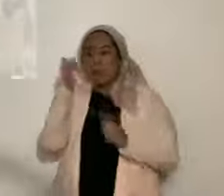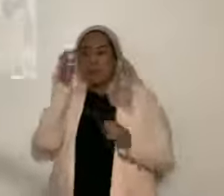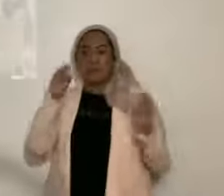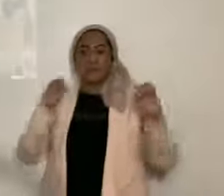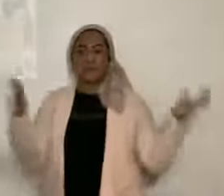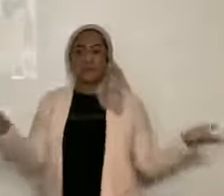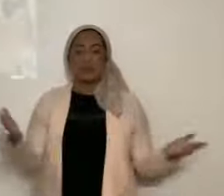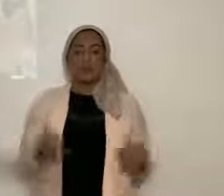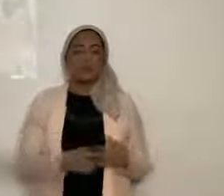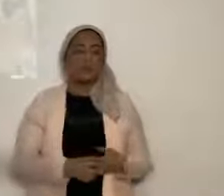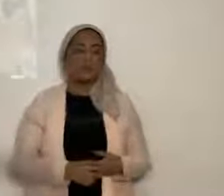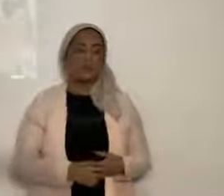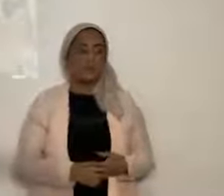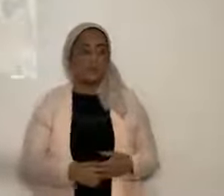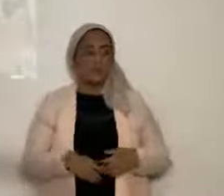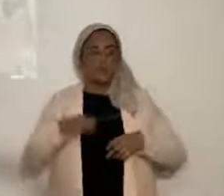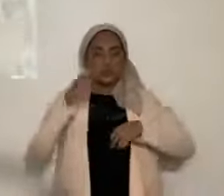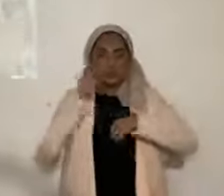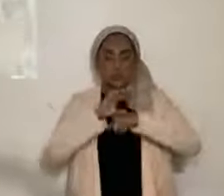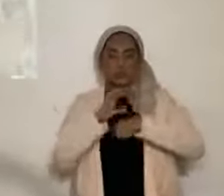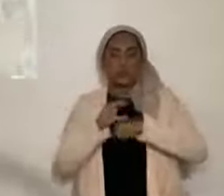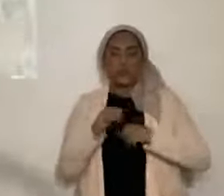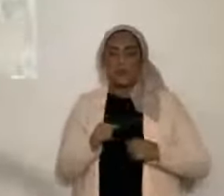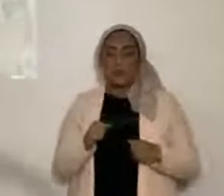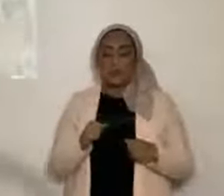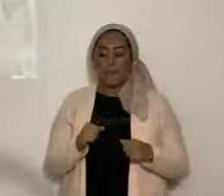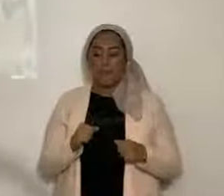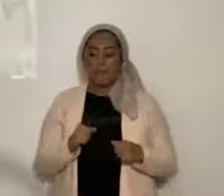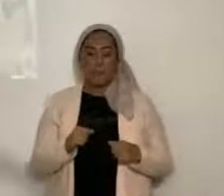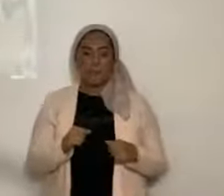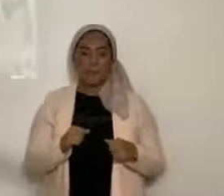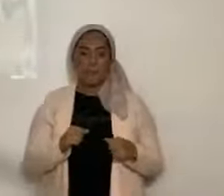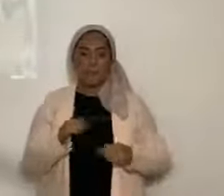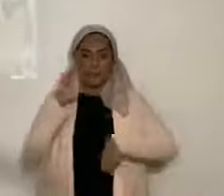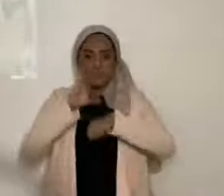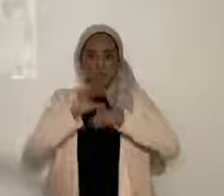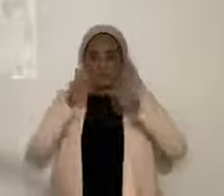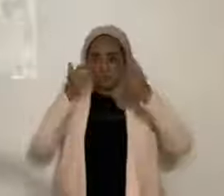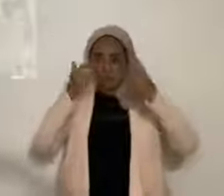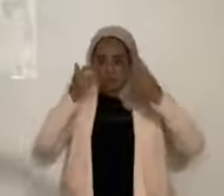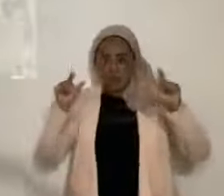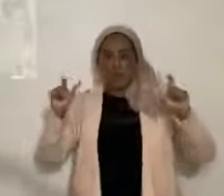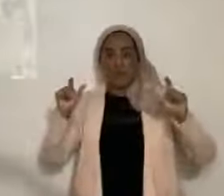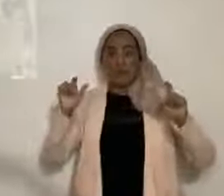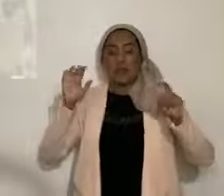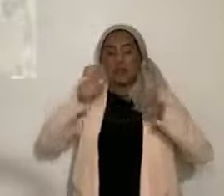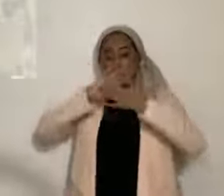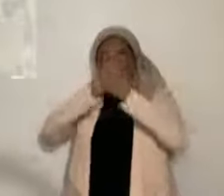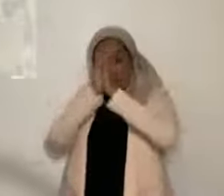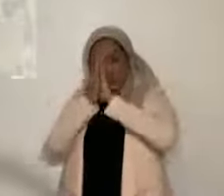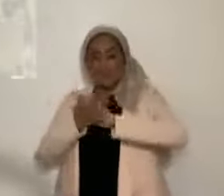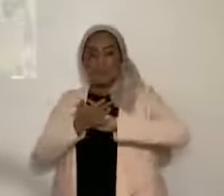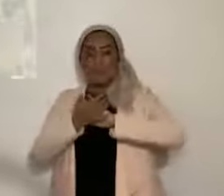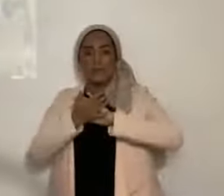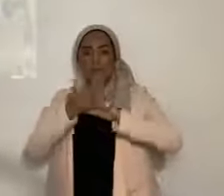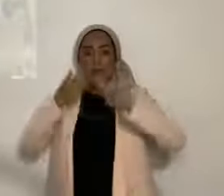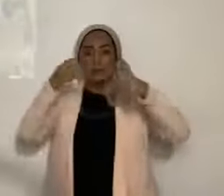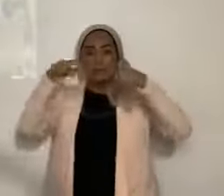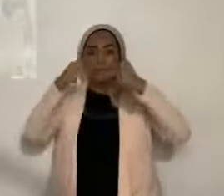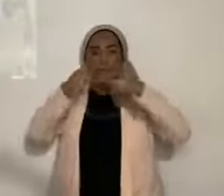Torah. Iglesias, es decir, construcciones de iglesias, las están convirtiendo en